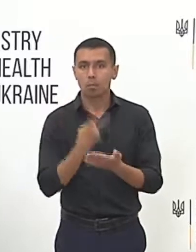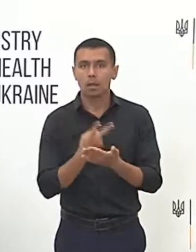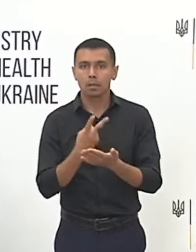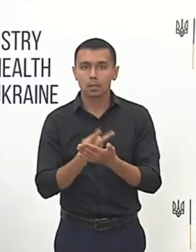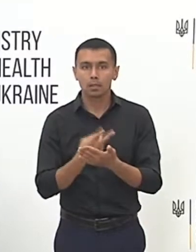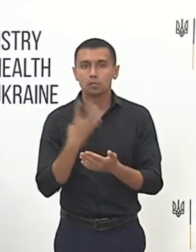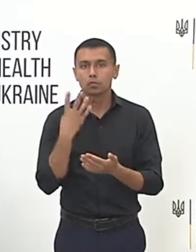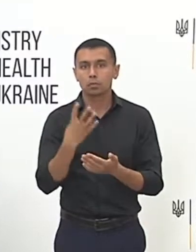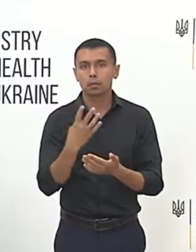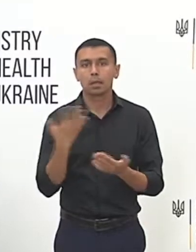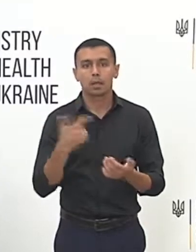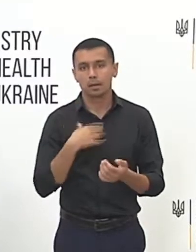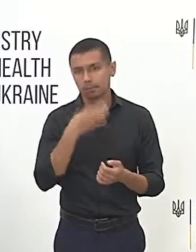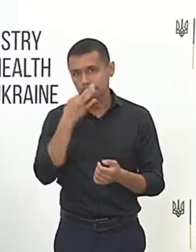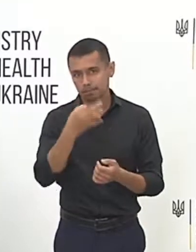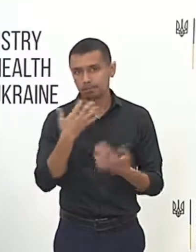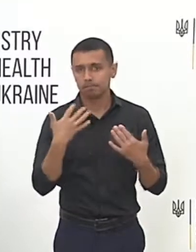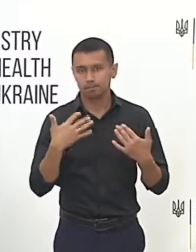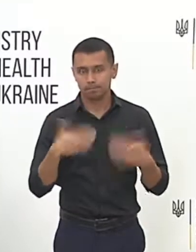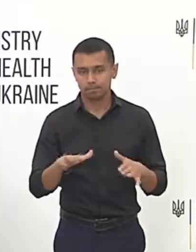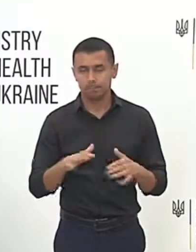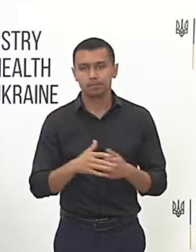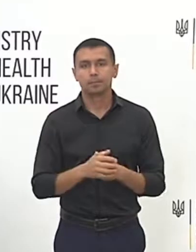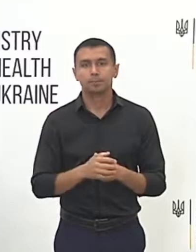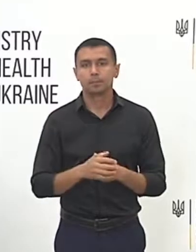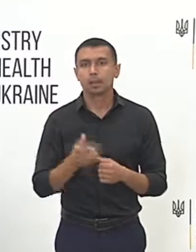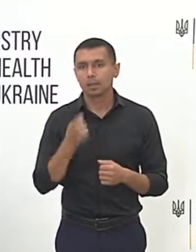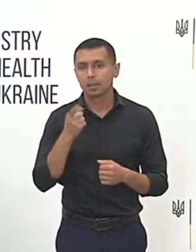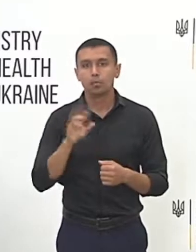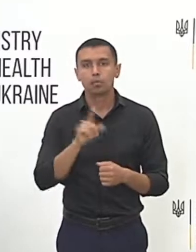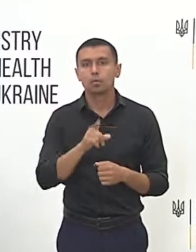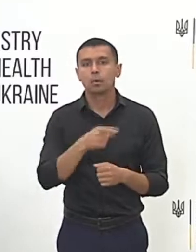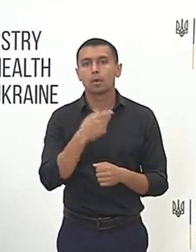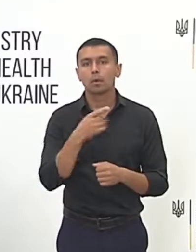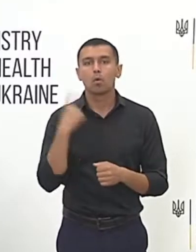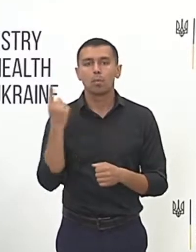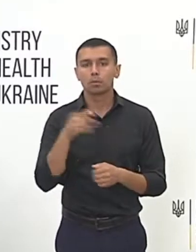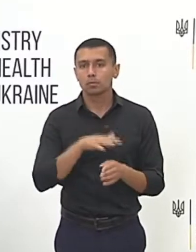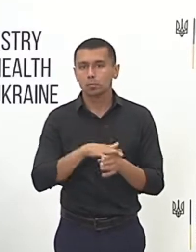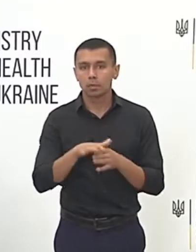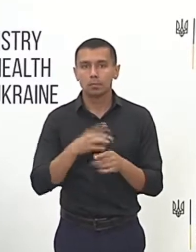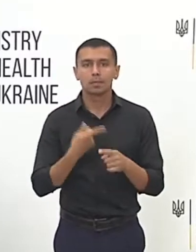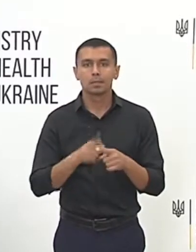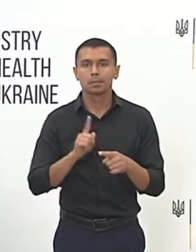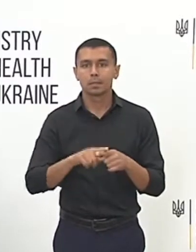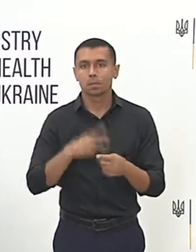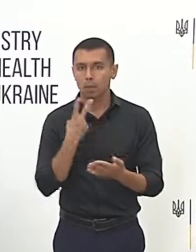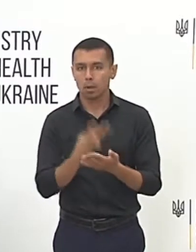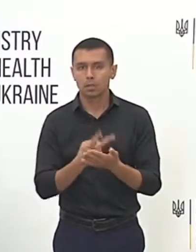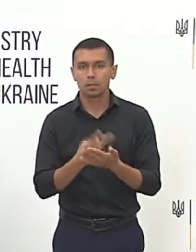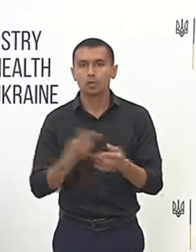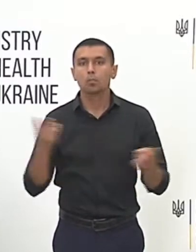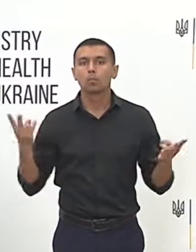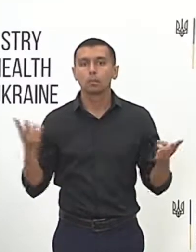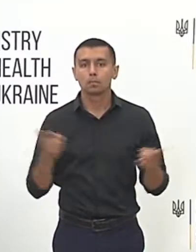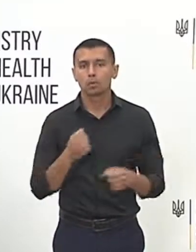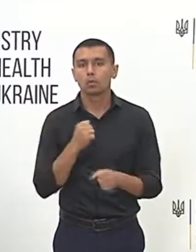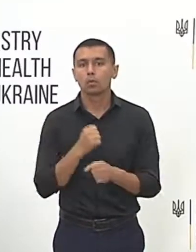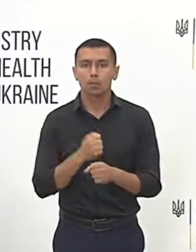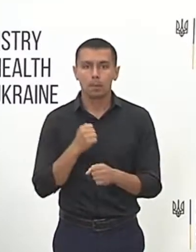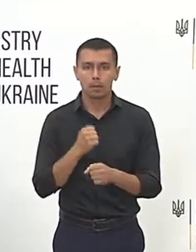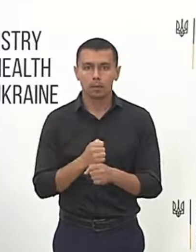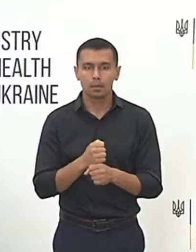показників 4, які я зазначив нещодавно. Для того, щоб область дотримувалася цих показників, потрібно